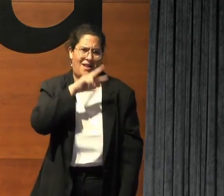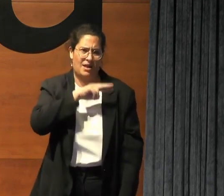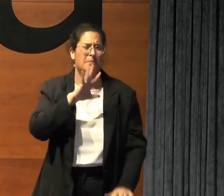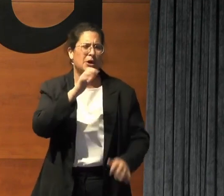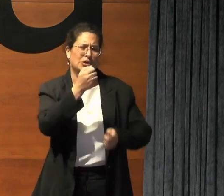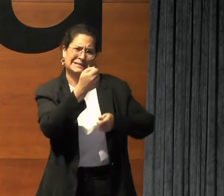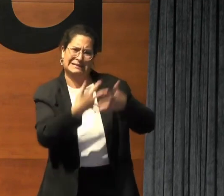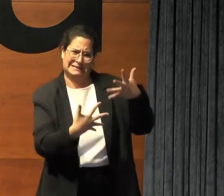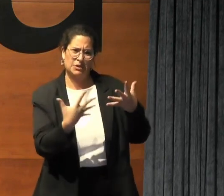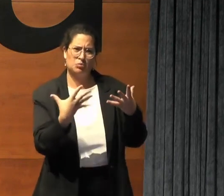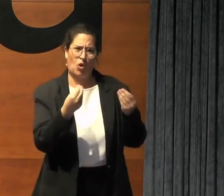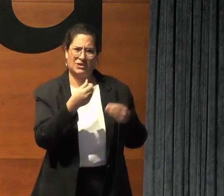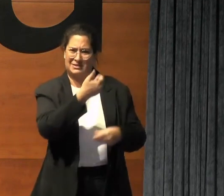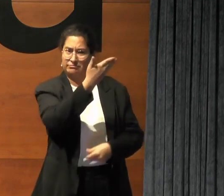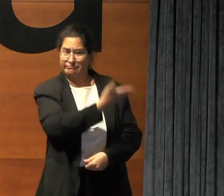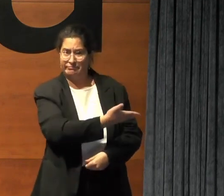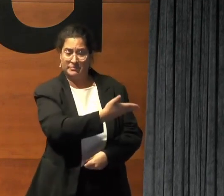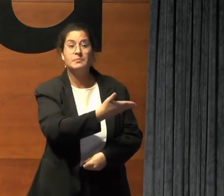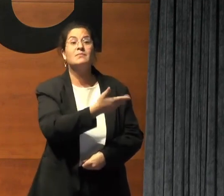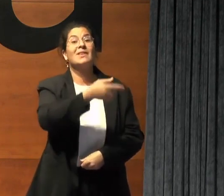del discurso.